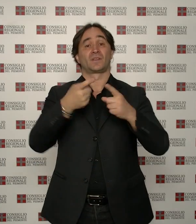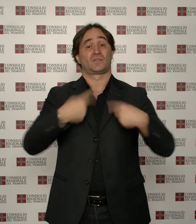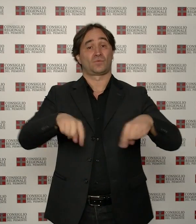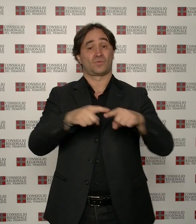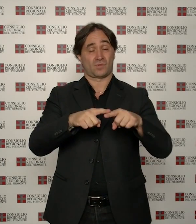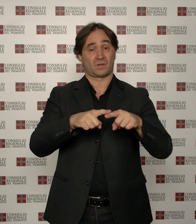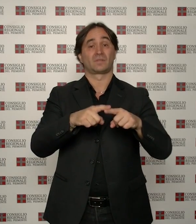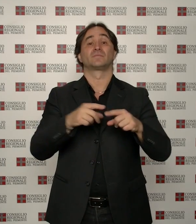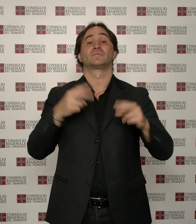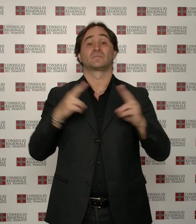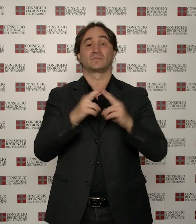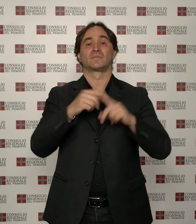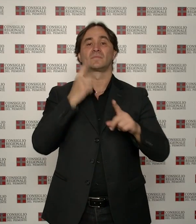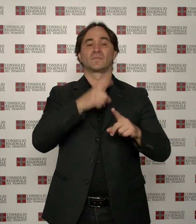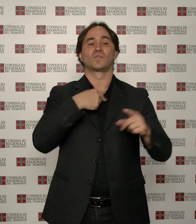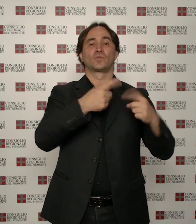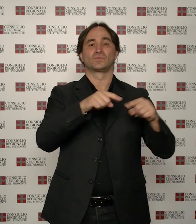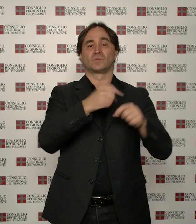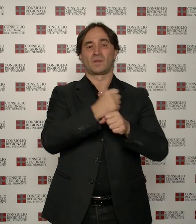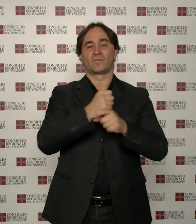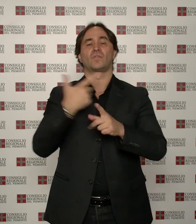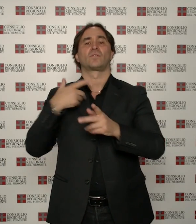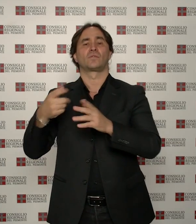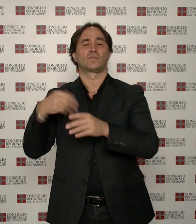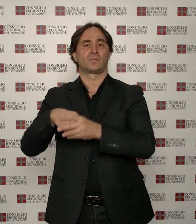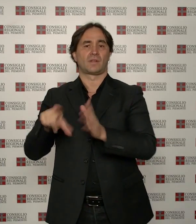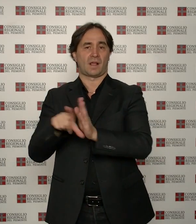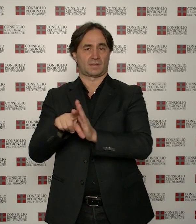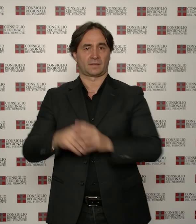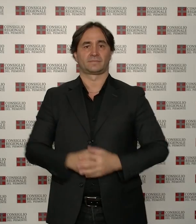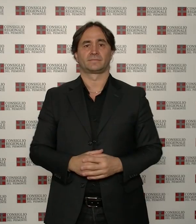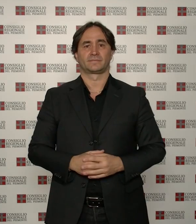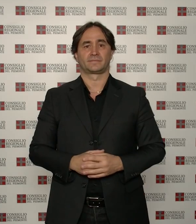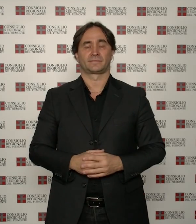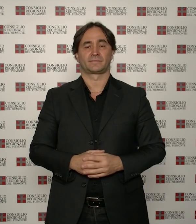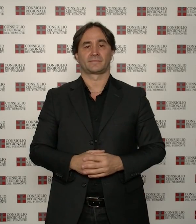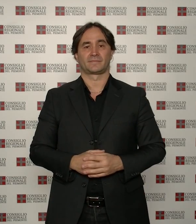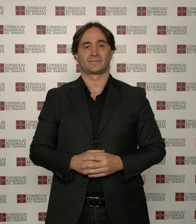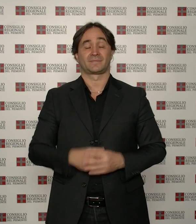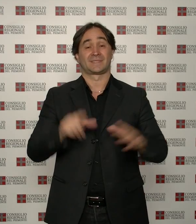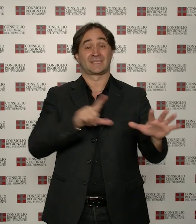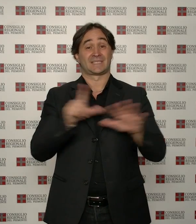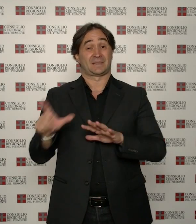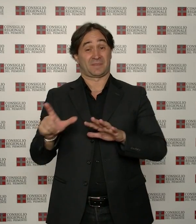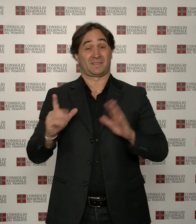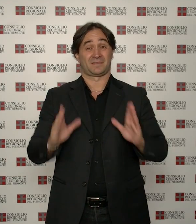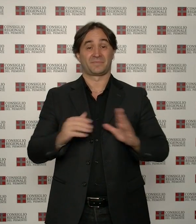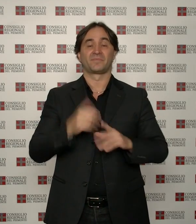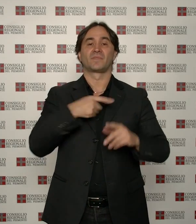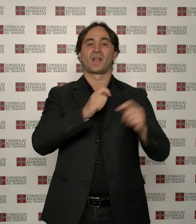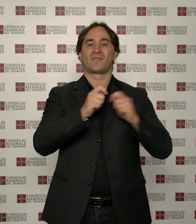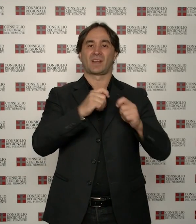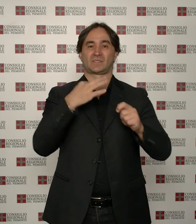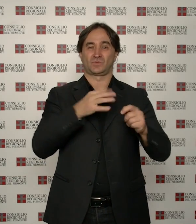le commissioni lavoro e legalità sul caporalato. In copertina. In settimana la Commissione Affari Istituzionali ha